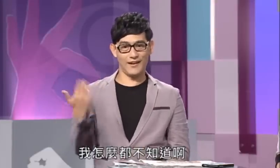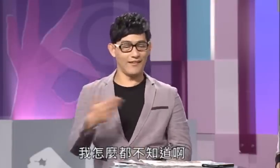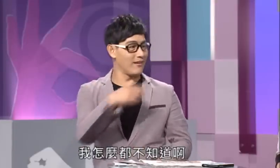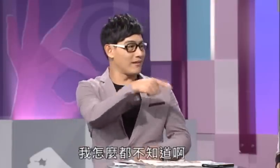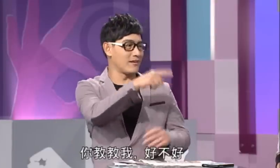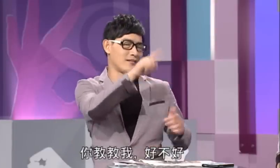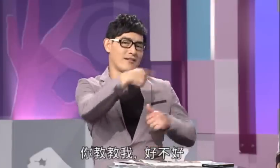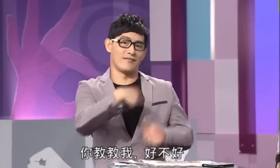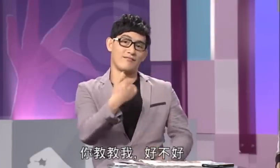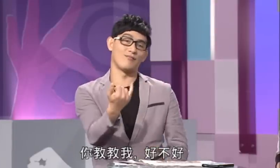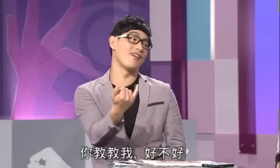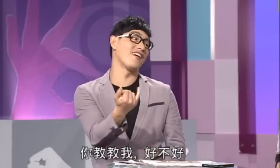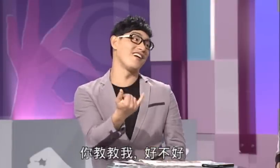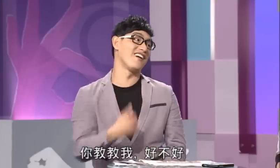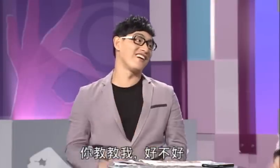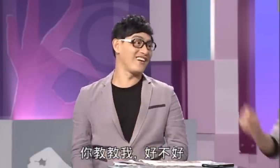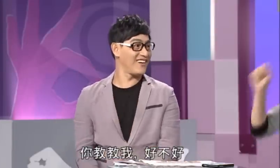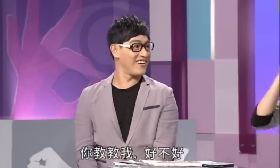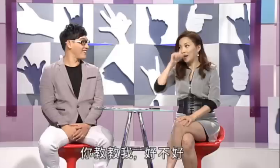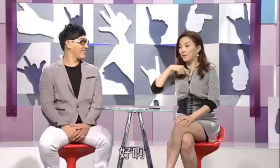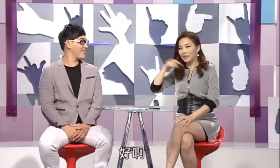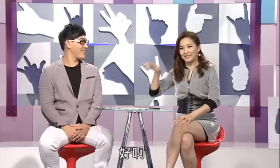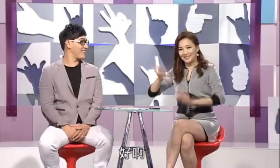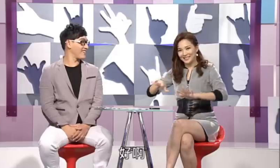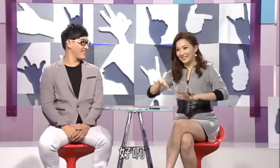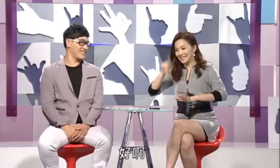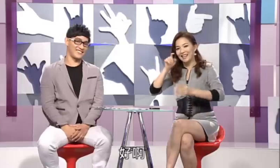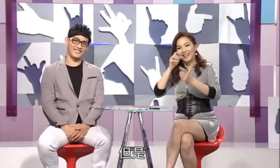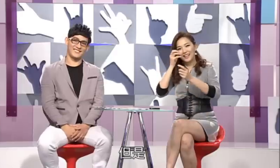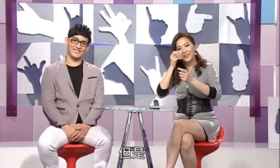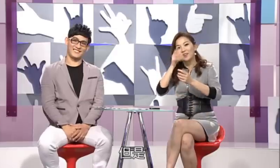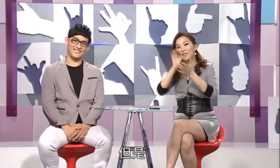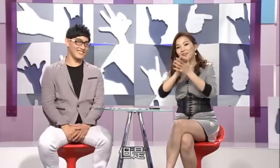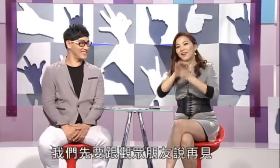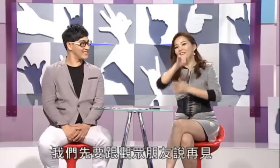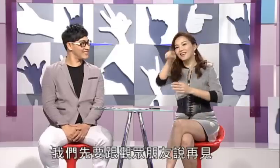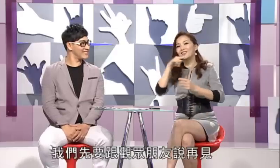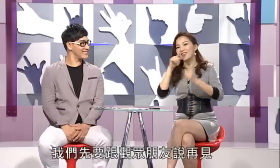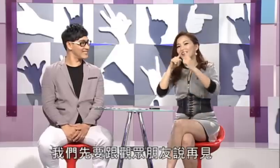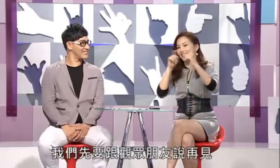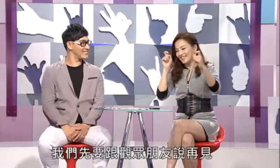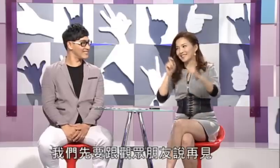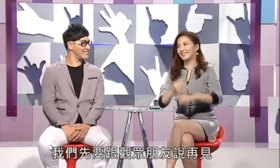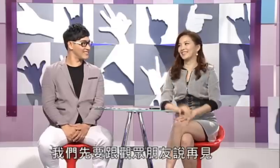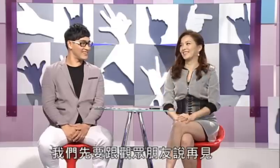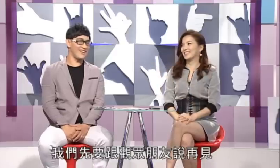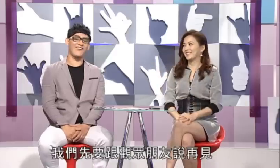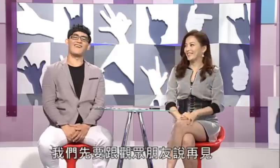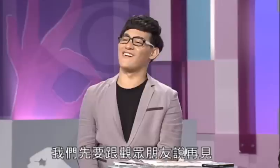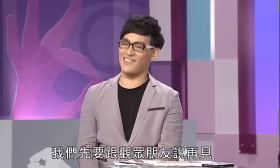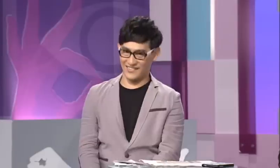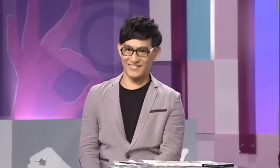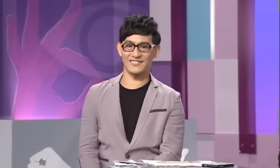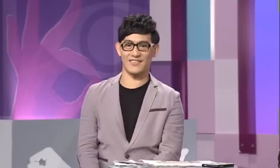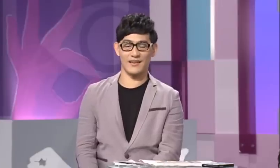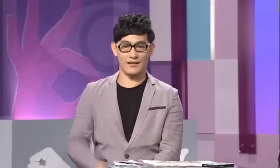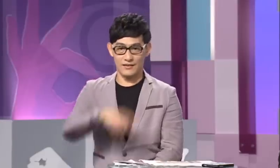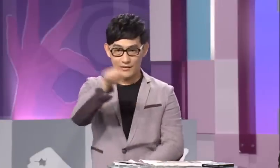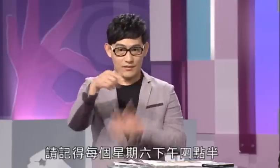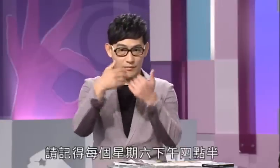哎，你教教我好不好？ 好啊，但是我们先要跟观众朋友说再见 啊，